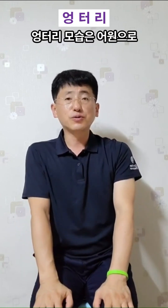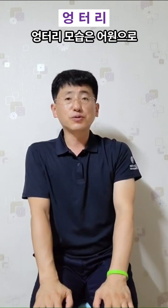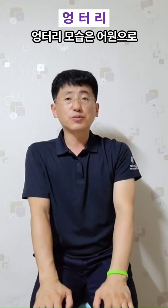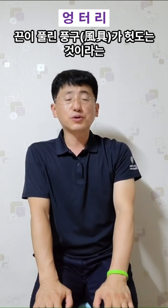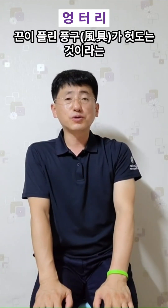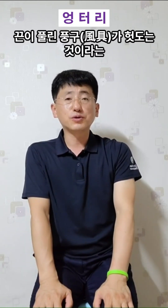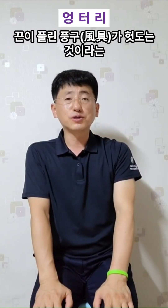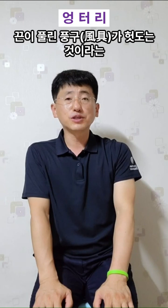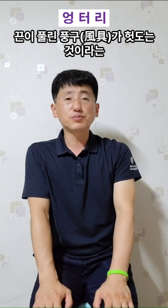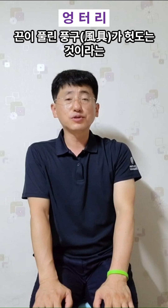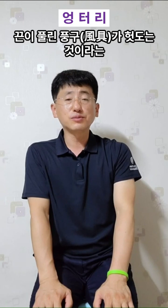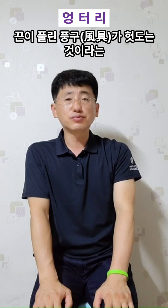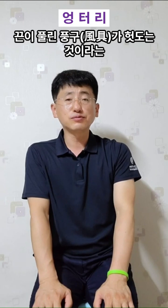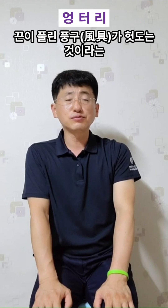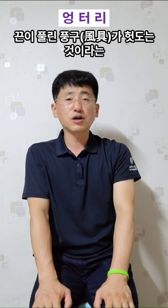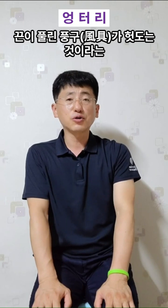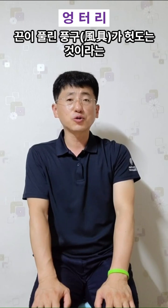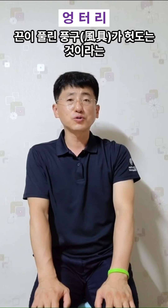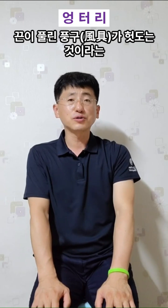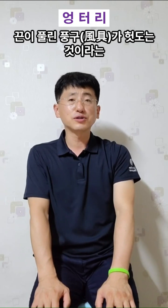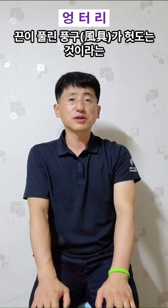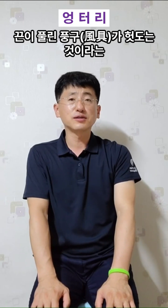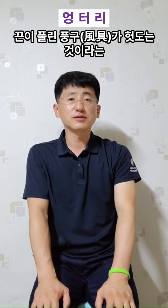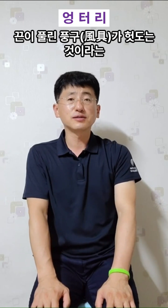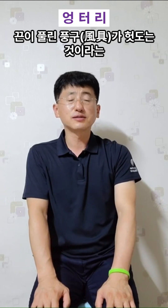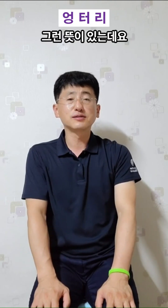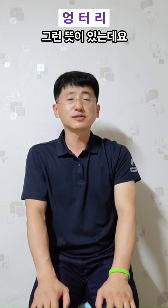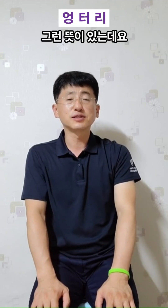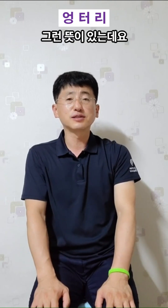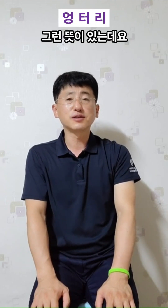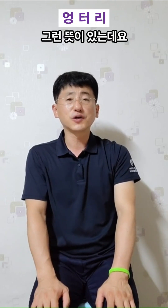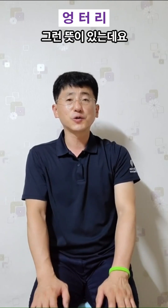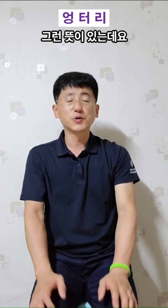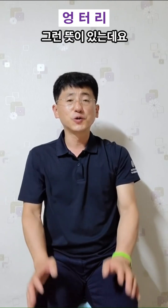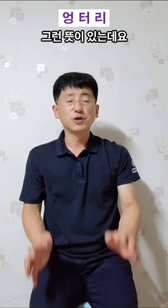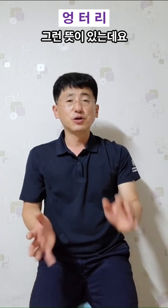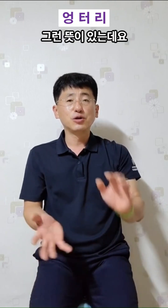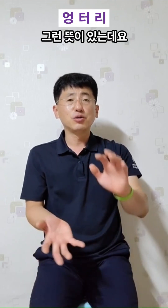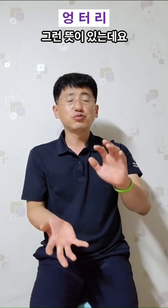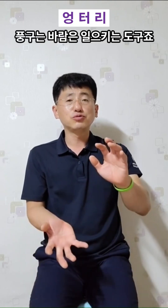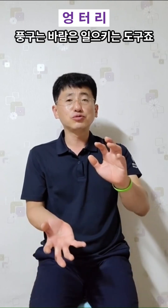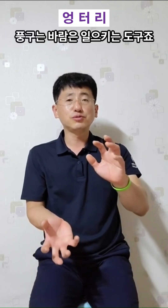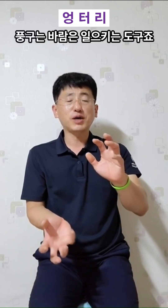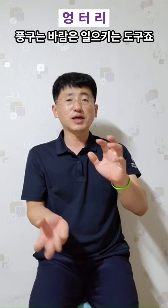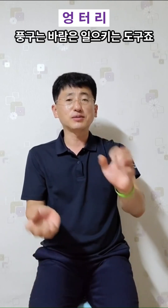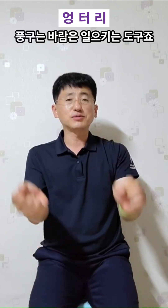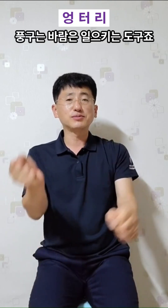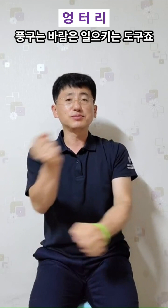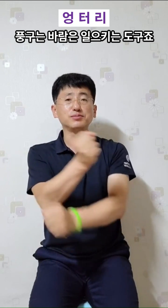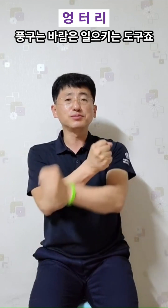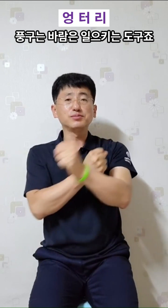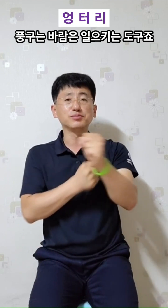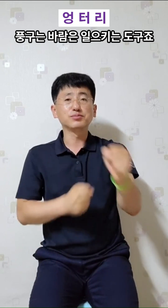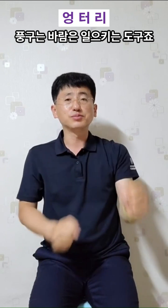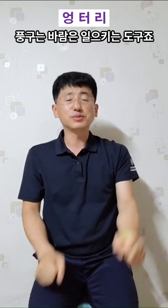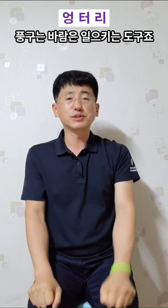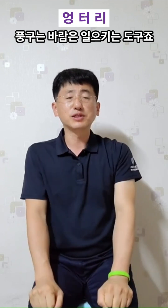어원으로 뭐 끈이 풀린 풍구가 헛도는 것이라는 그런 뜻이 있는데요. 풍구는 바람을